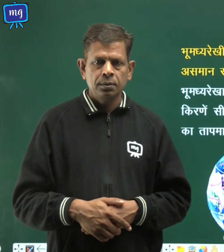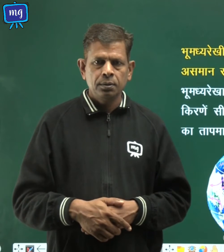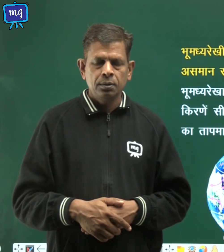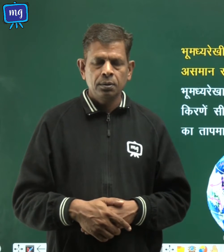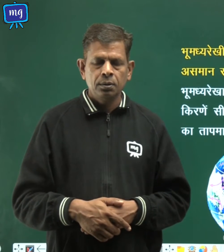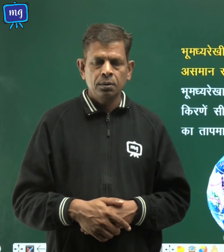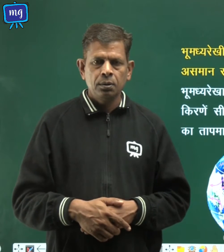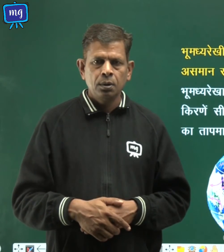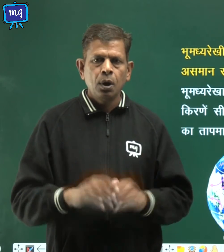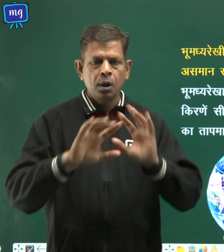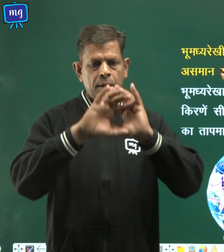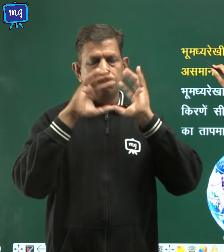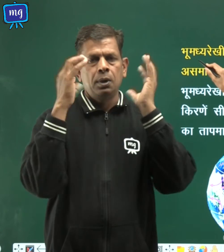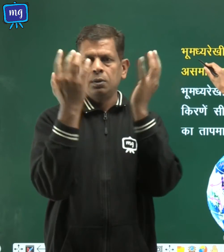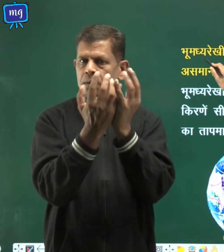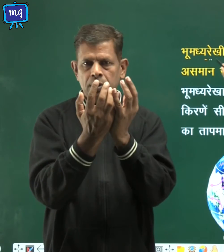भूमध्य रेखीय